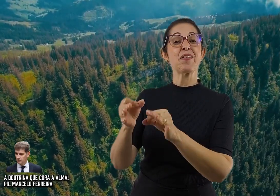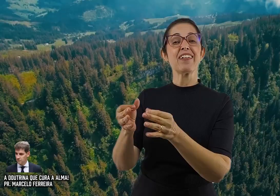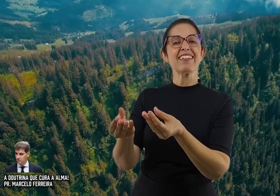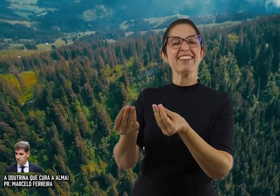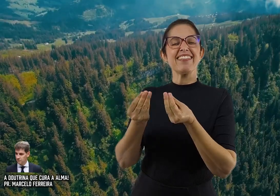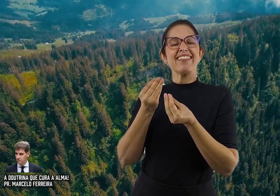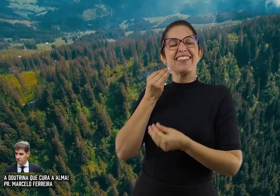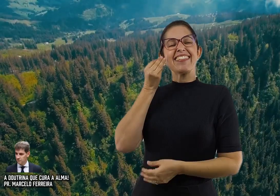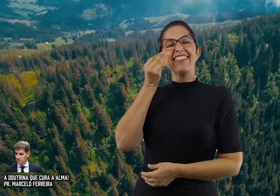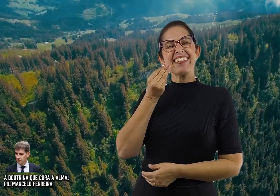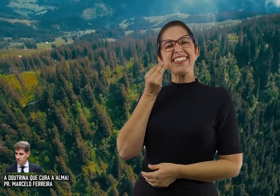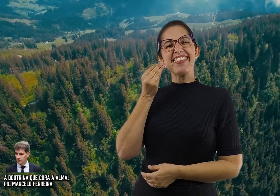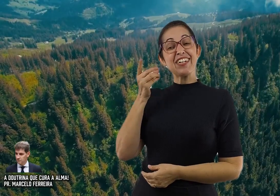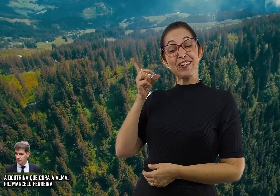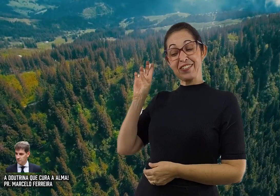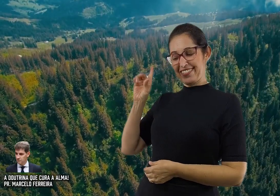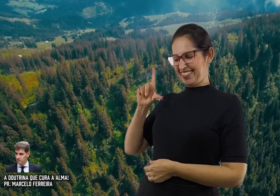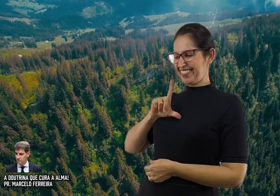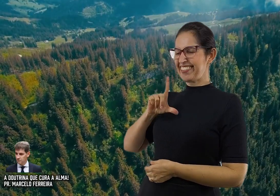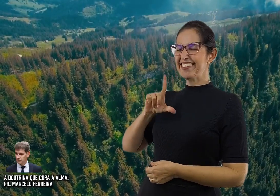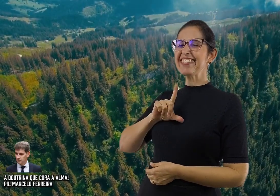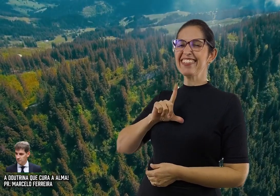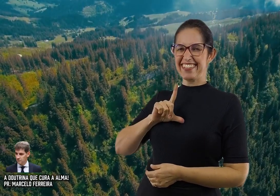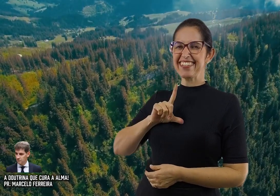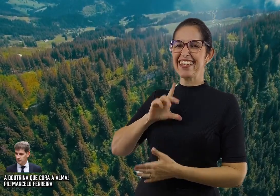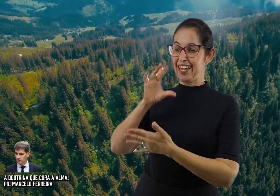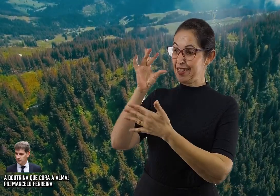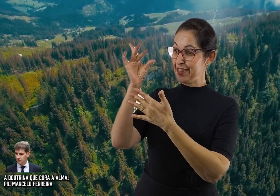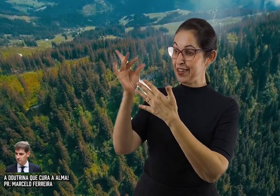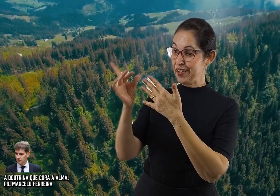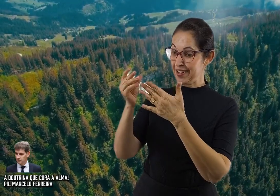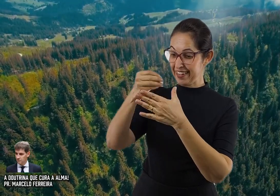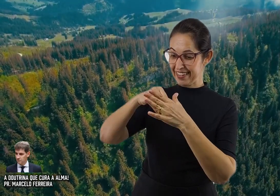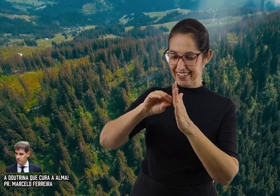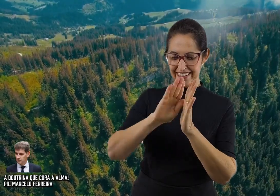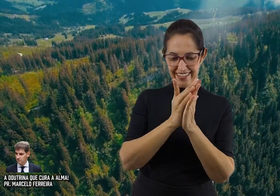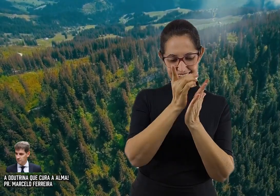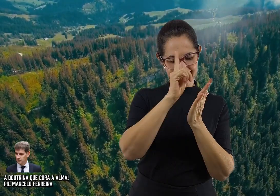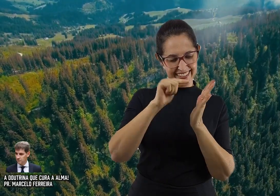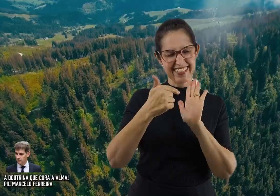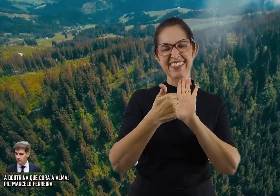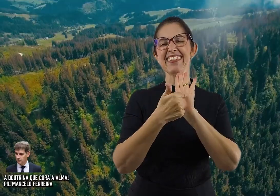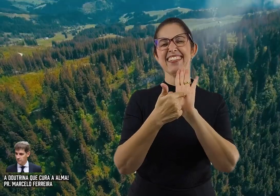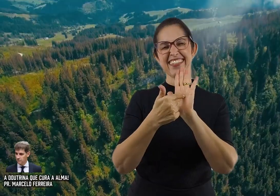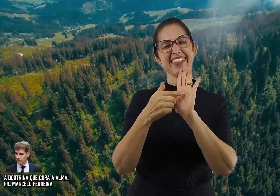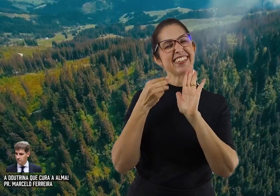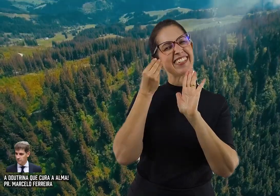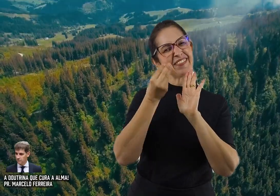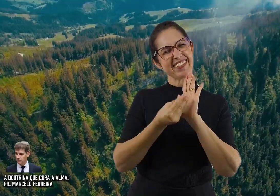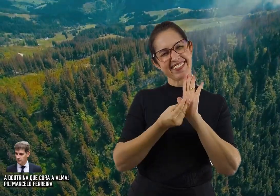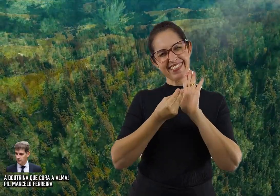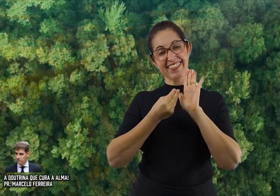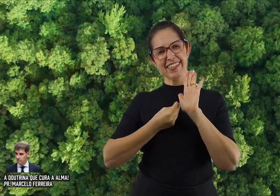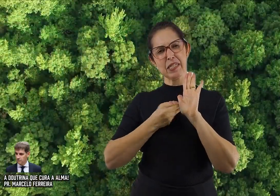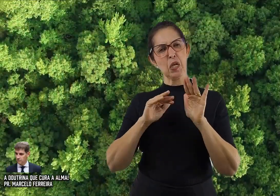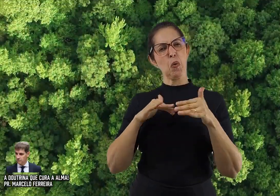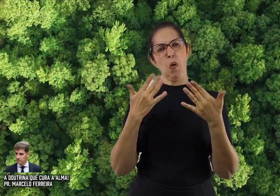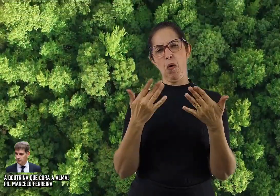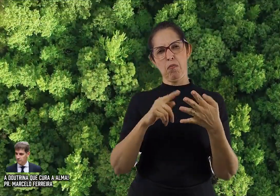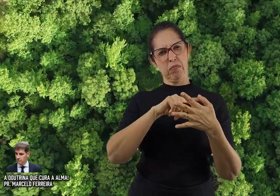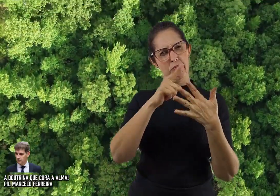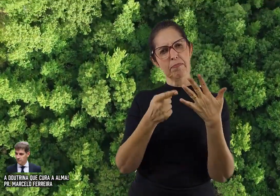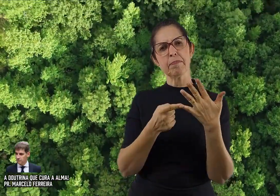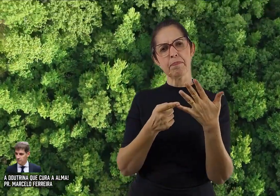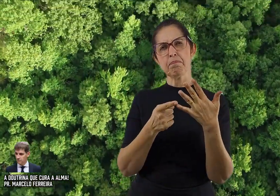Todos nós tivemos experiências com as doutrinas da palavra, que são da obra. A doutrina, quais são as